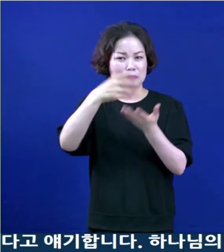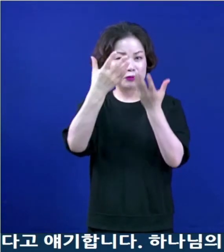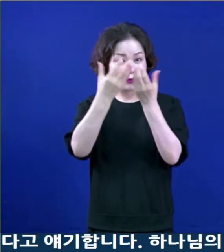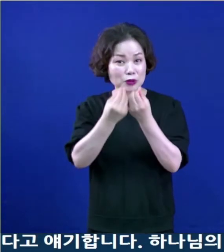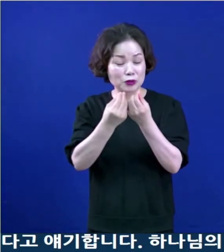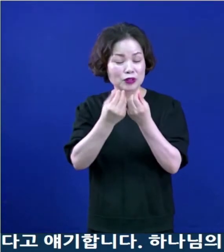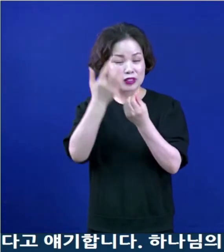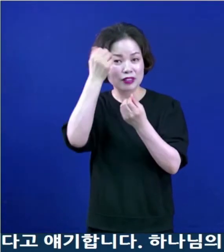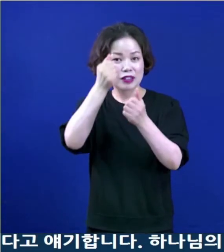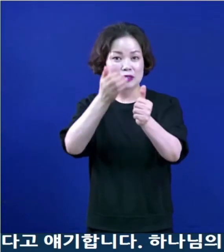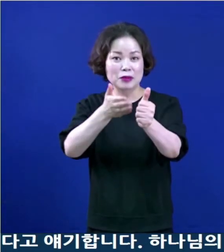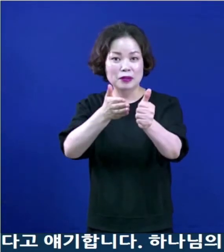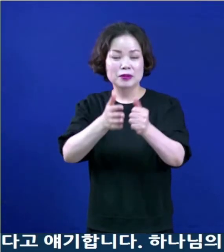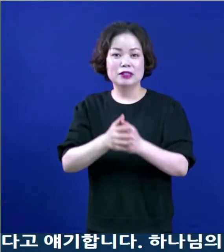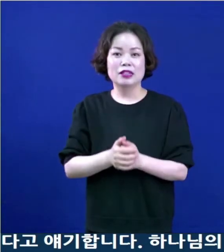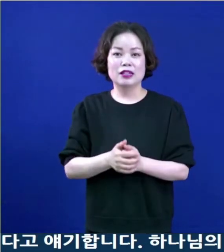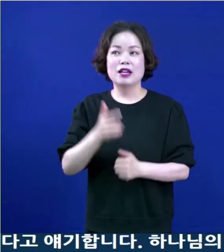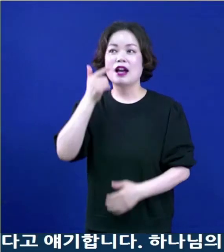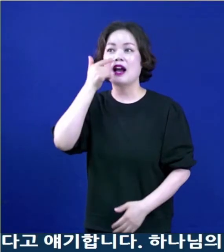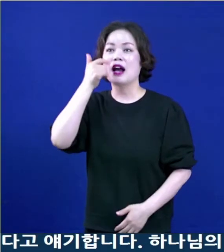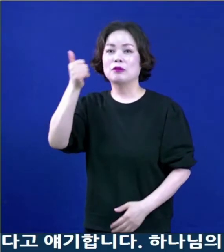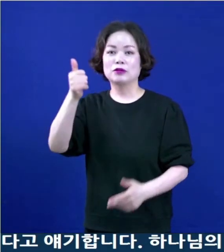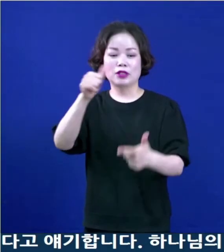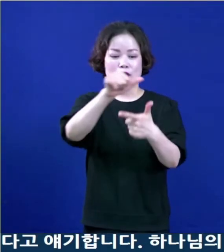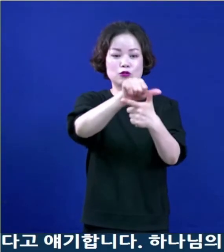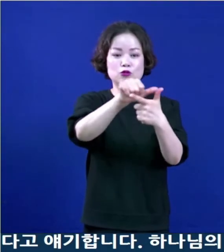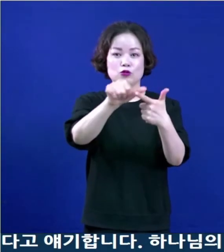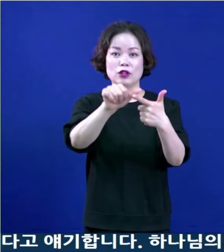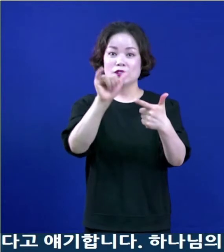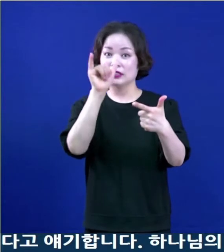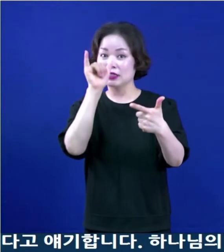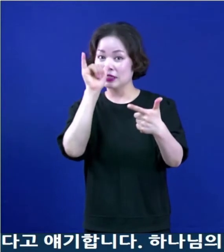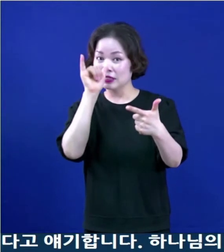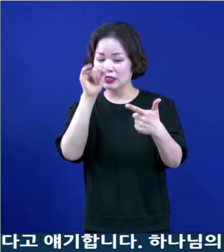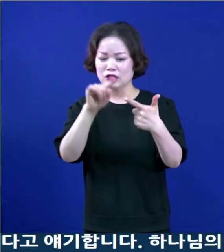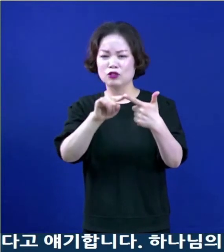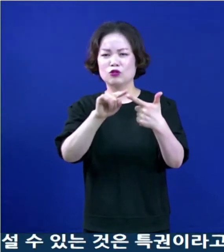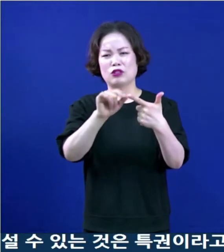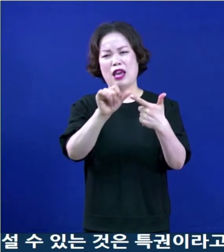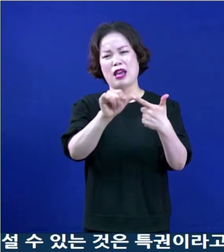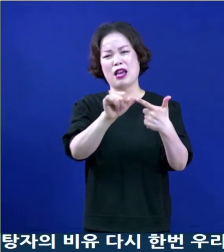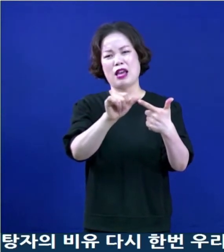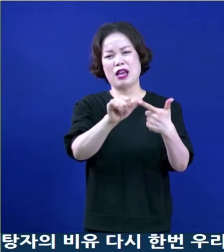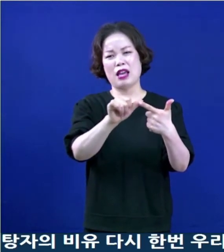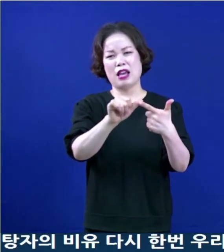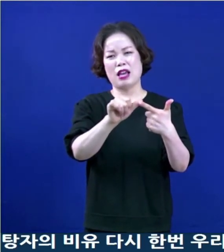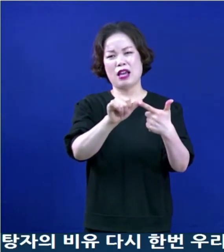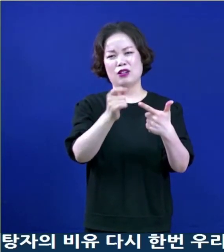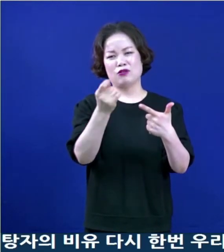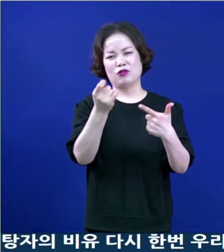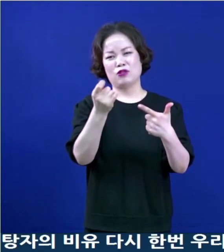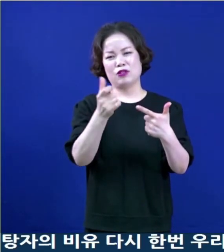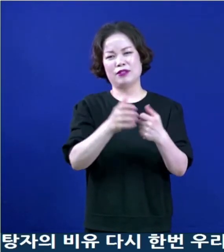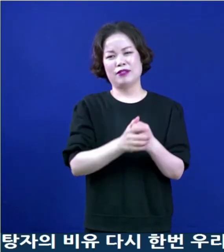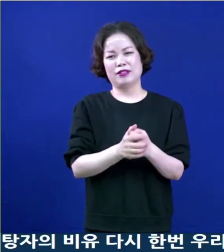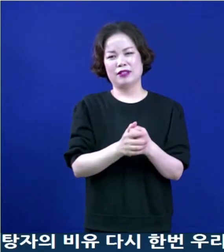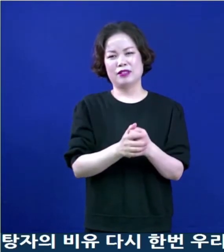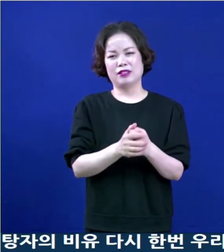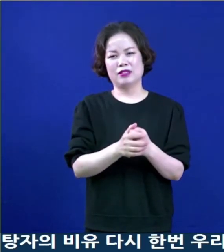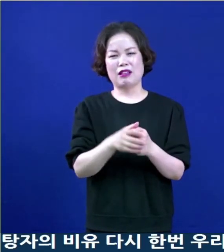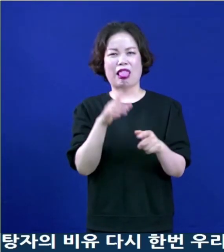기대합니다. 아버지에게 두 아들이 있었는데 둘째 아들이 조금